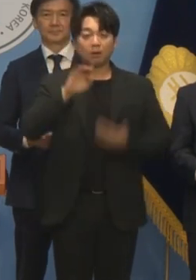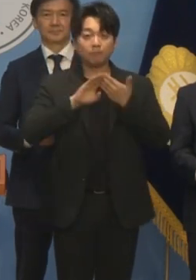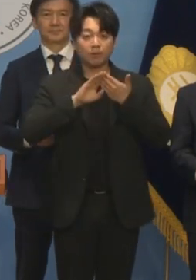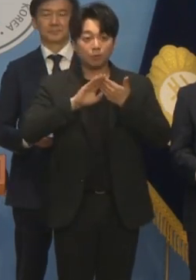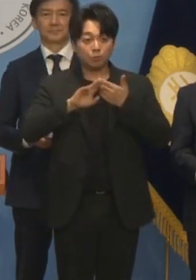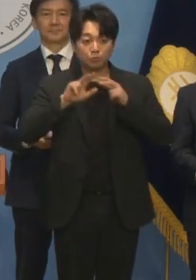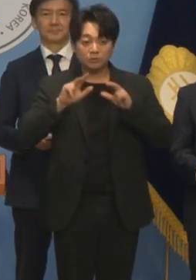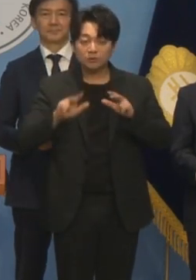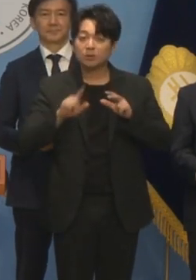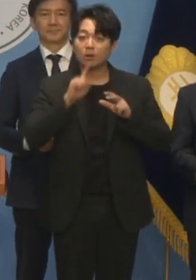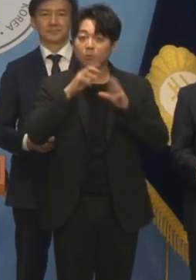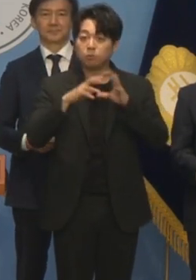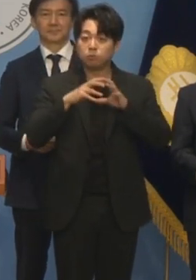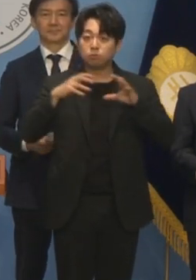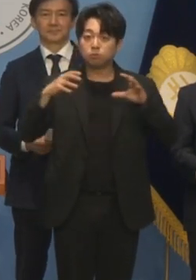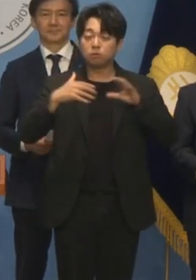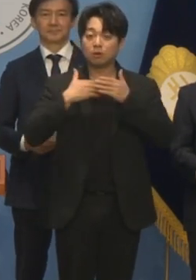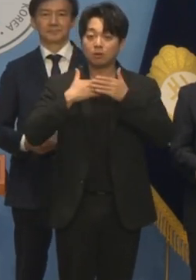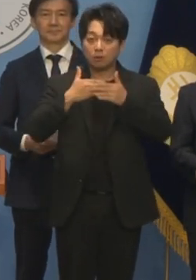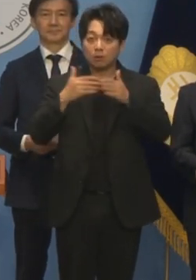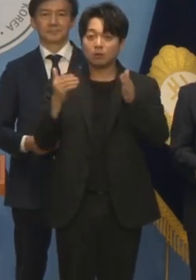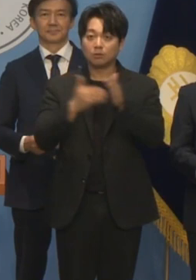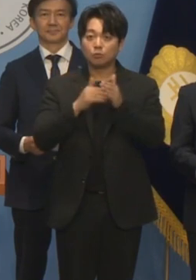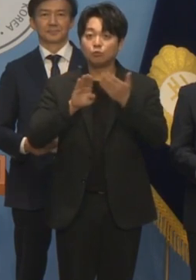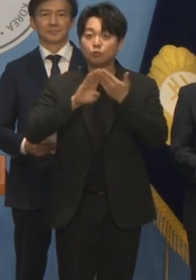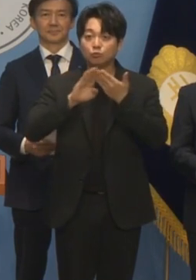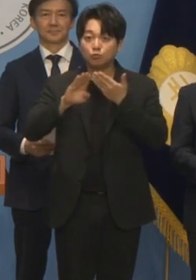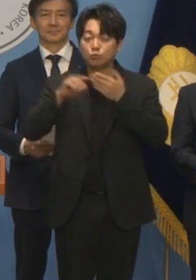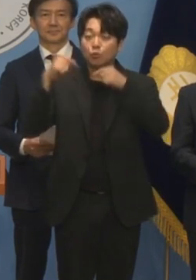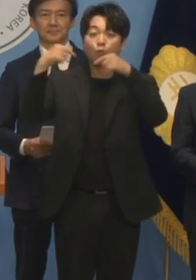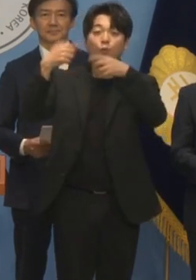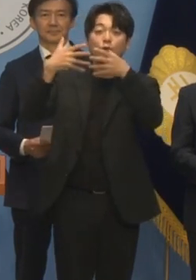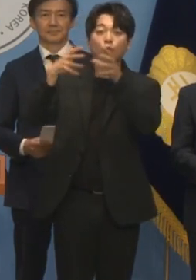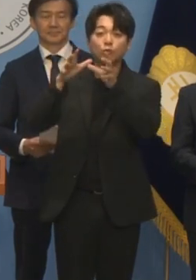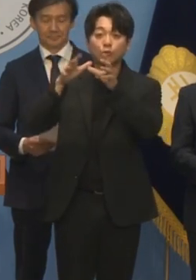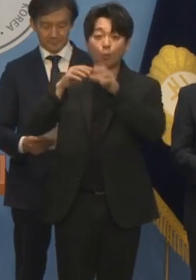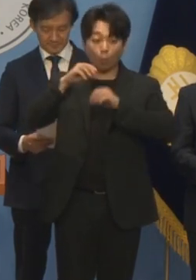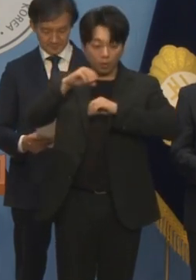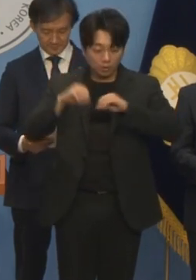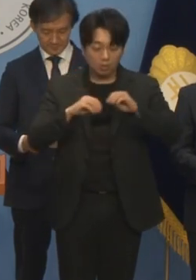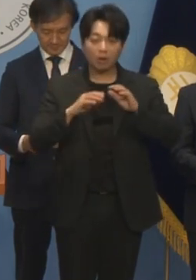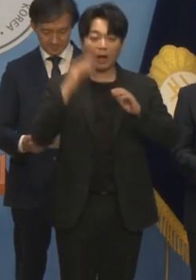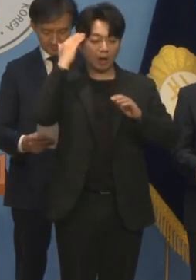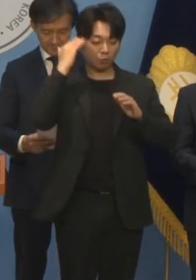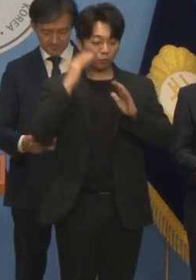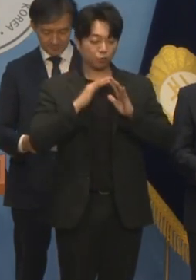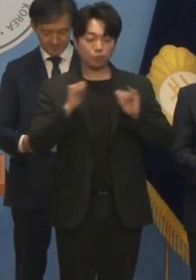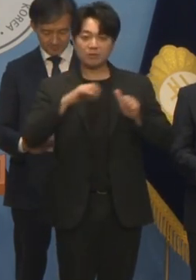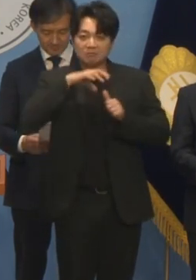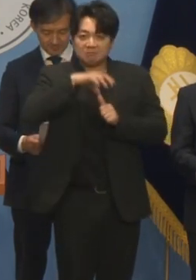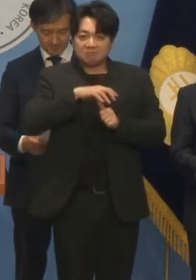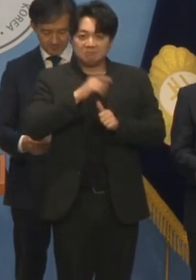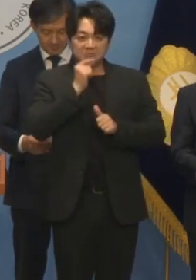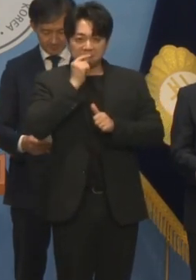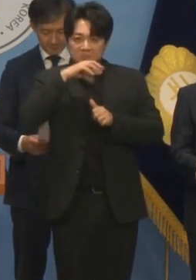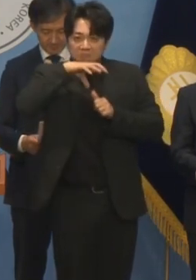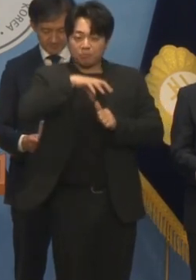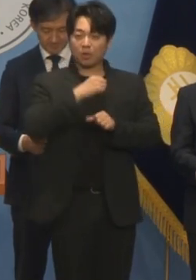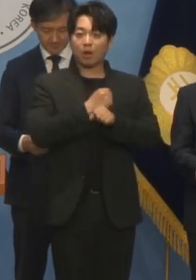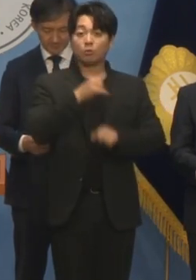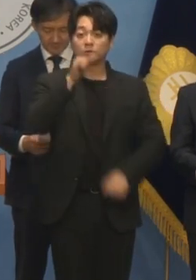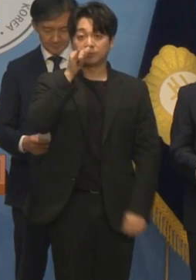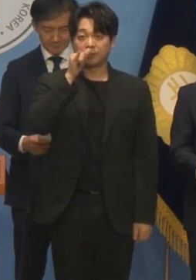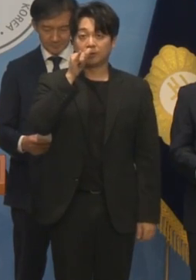국내에 알려지자 한국 외교부는 오히려 우리 국민을 단속하고 나섰습니다. 그리고 한국 외교부가